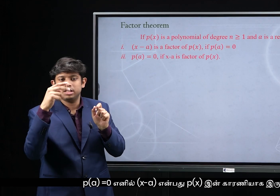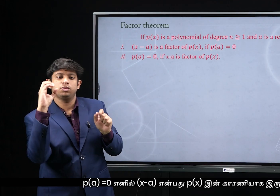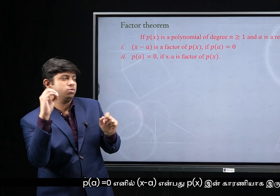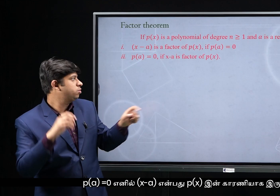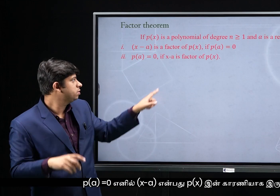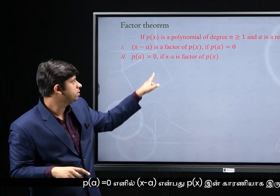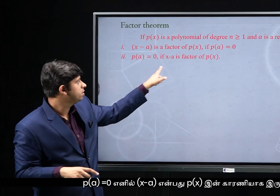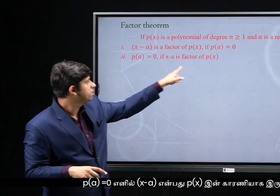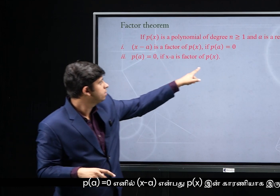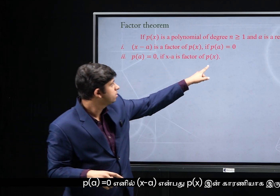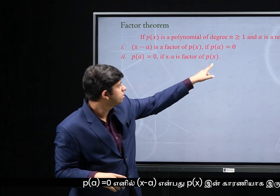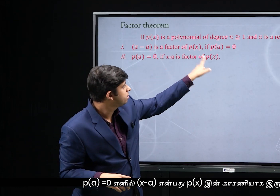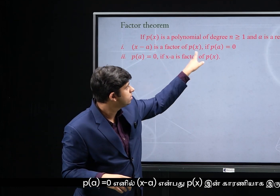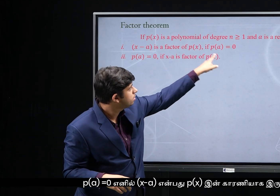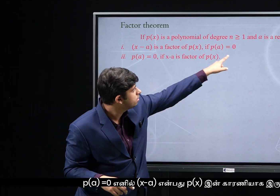px இன் காரணியாக இருக்கும்.